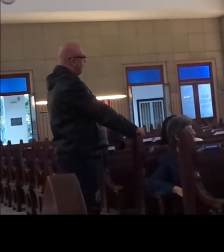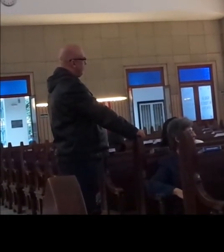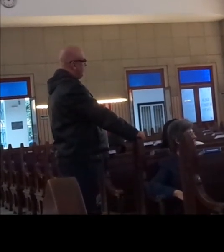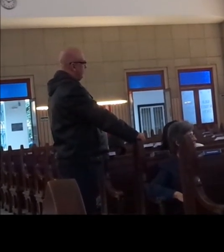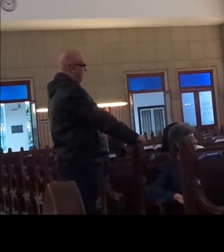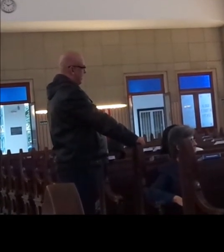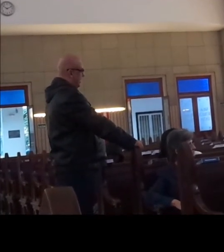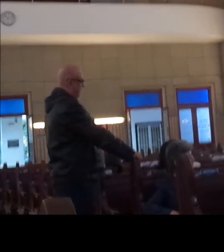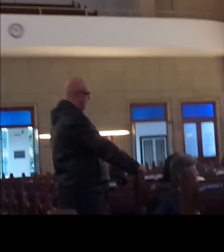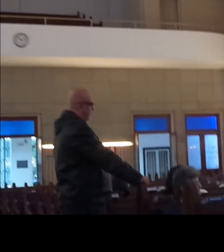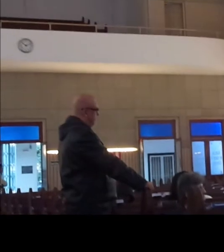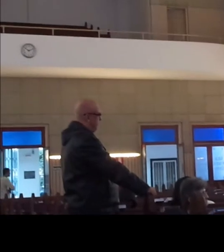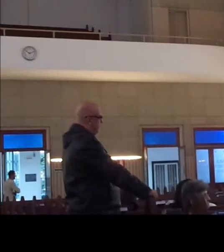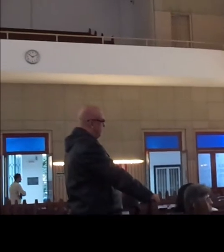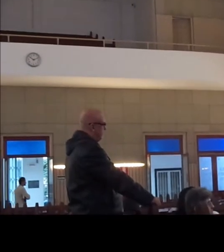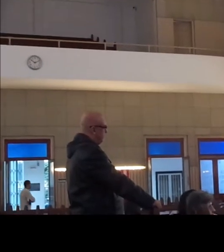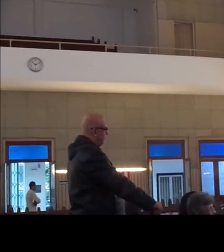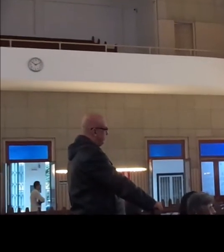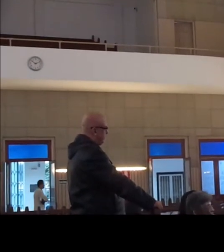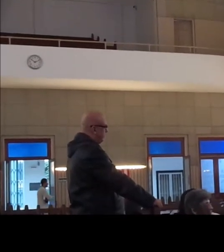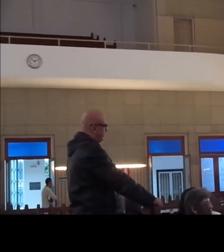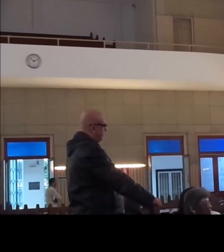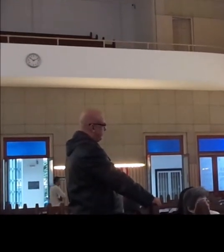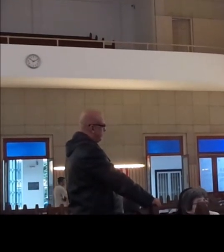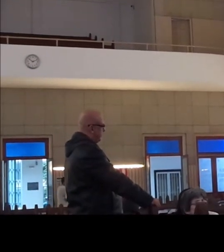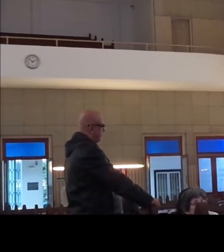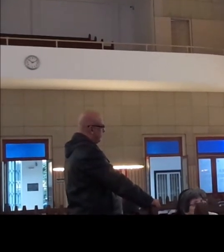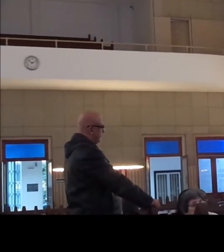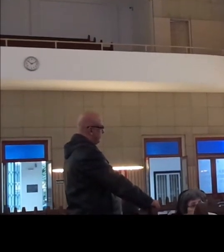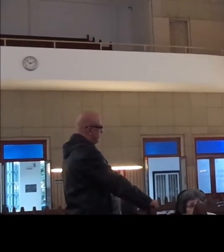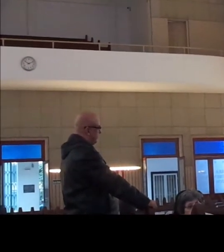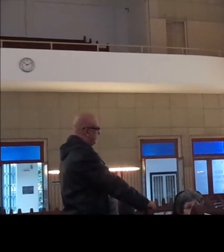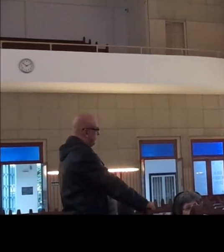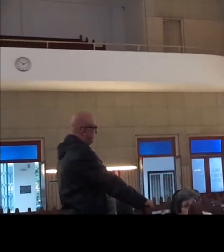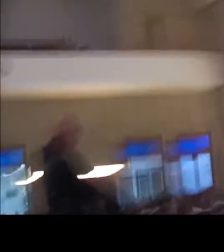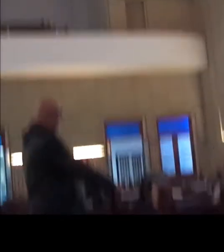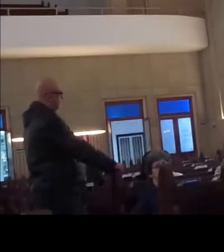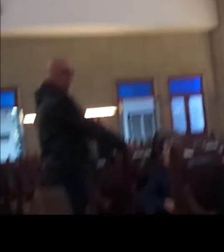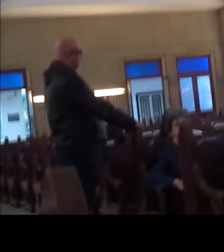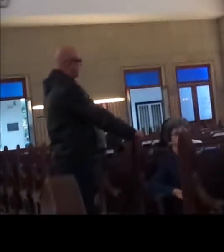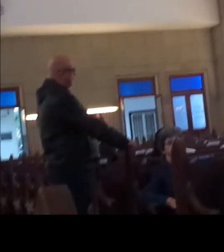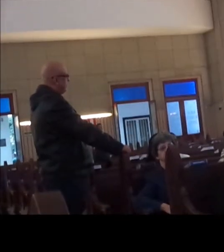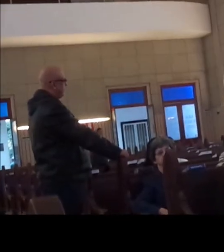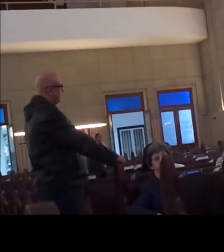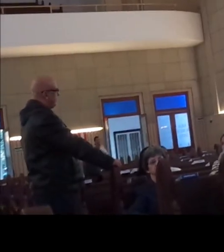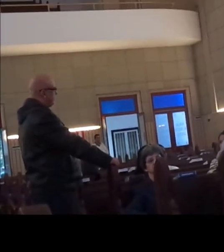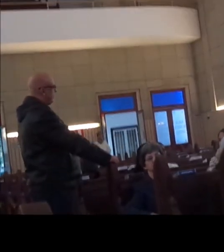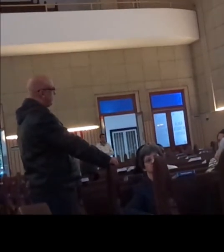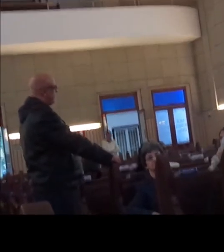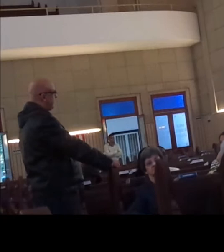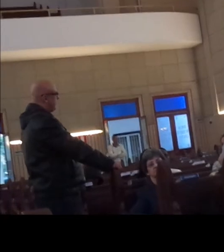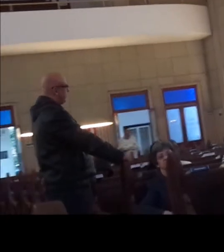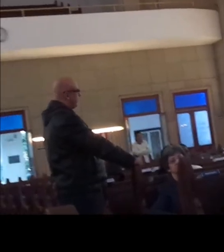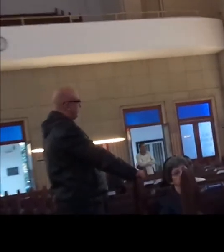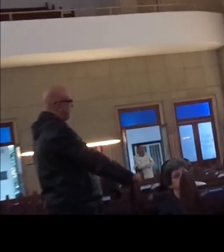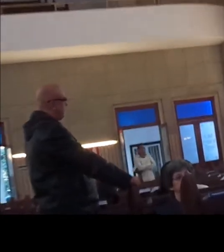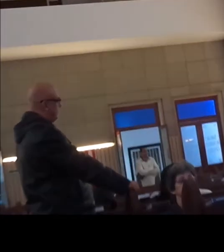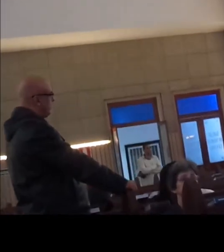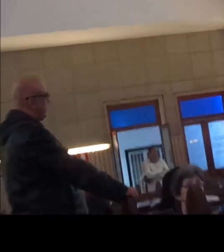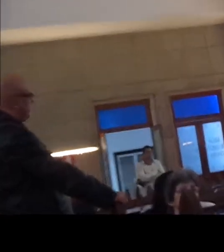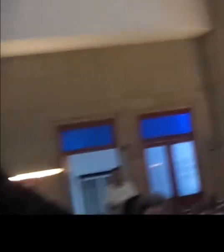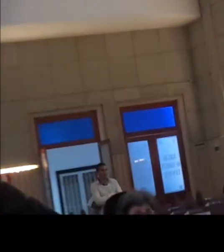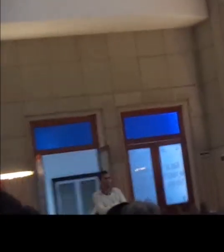está, na realidade, você está fazendo um certo cansaço, um cômodo para você. Porque eu poderia viver